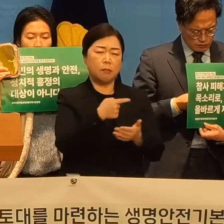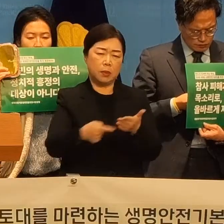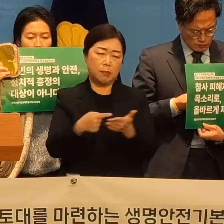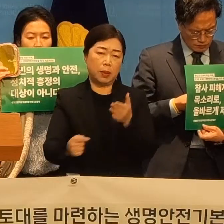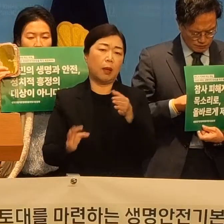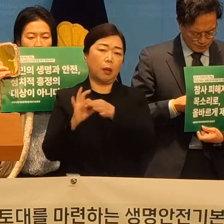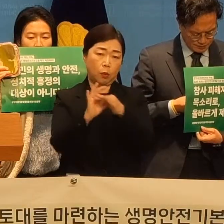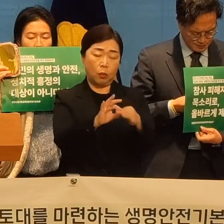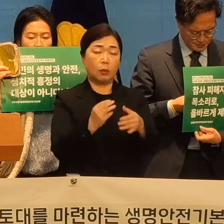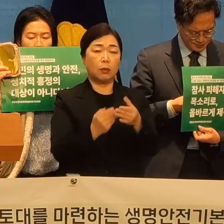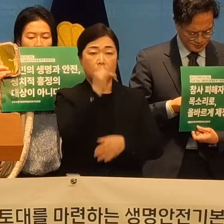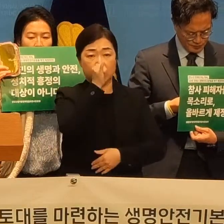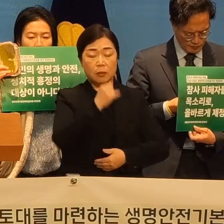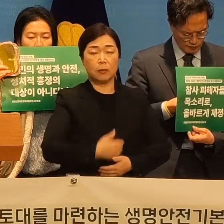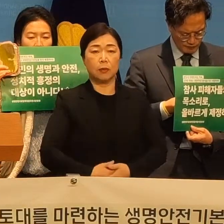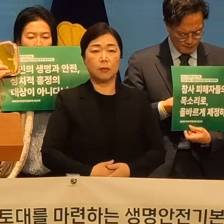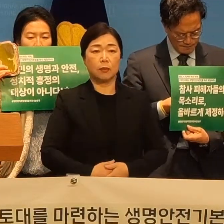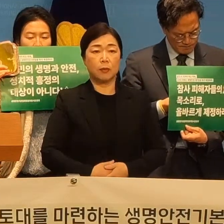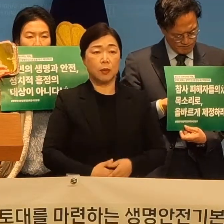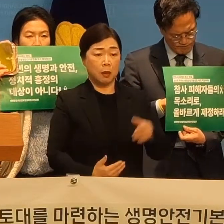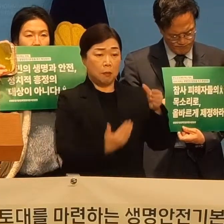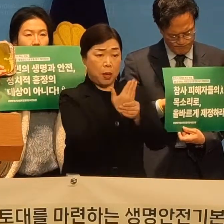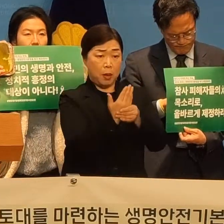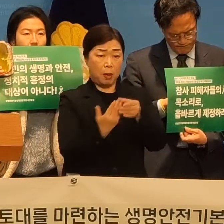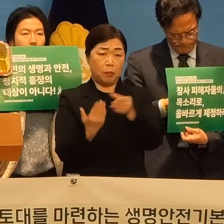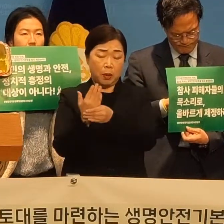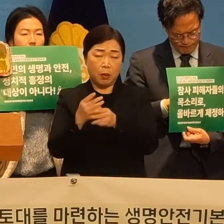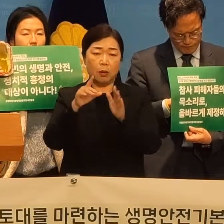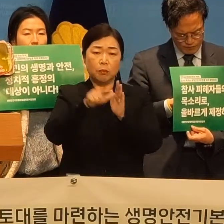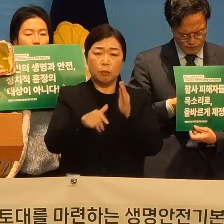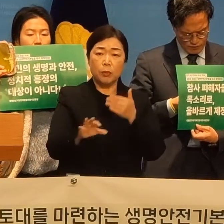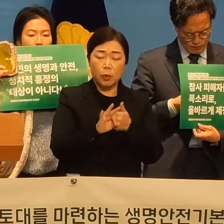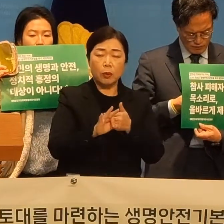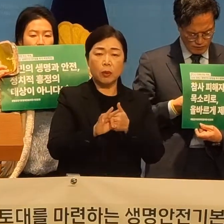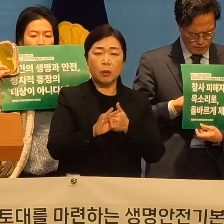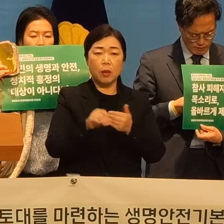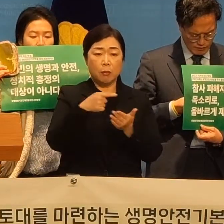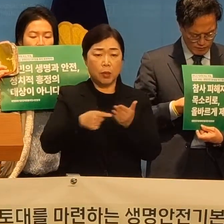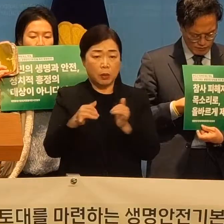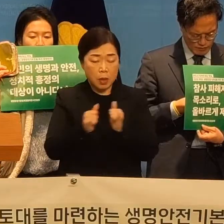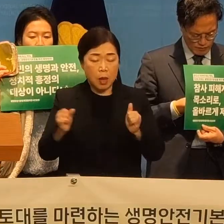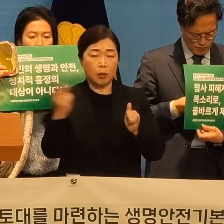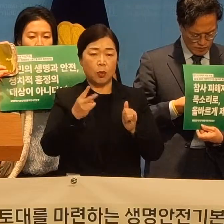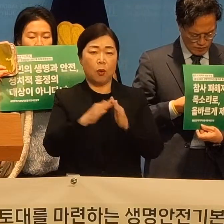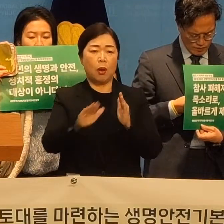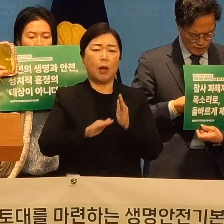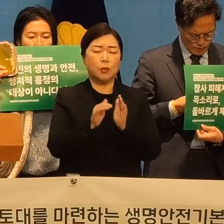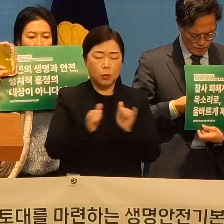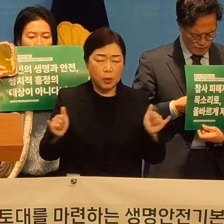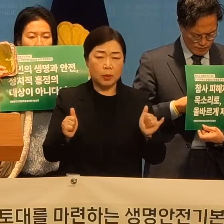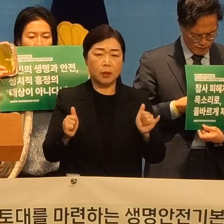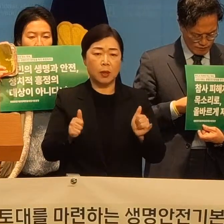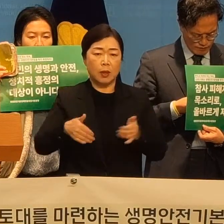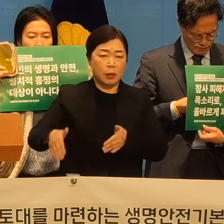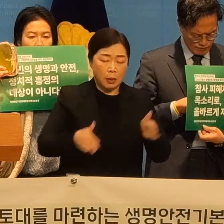언제까지 참사가 발생할 때마다 유가족과 피해자들이 거리로 나와 삼보임대를